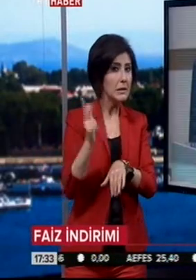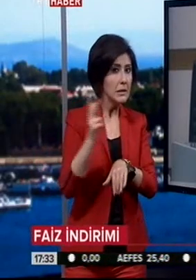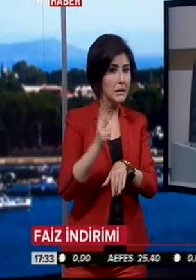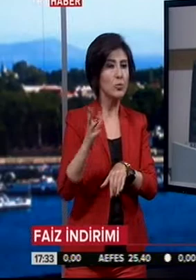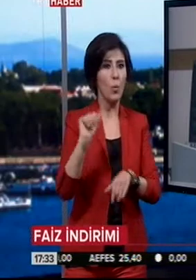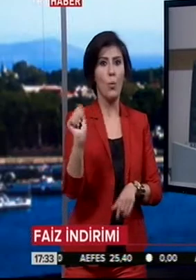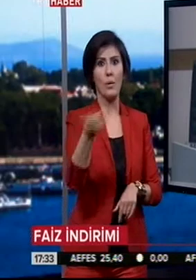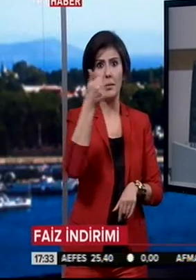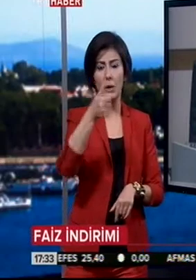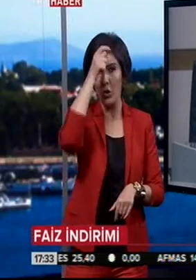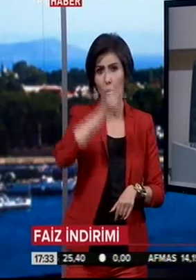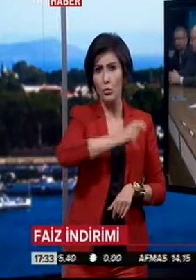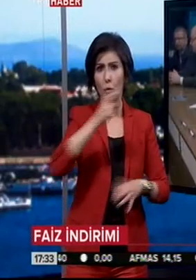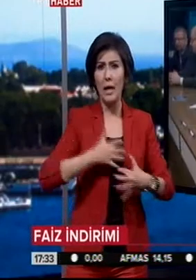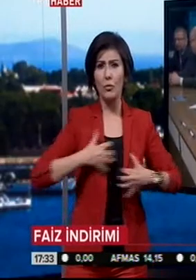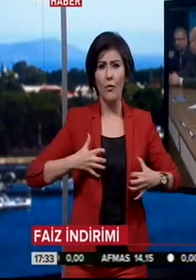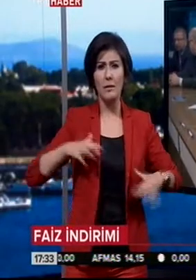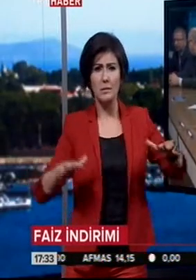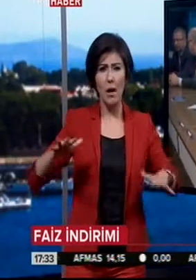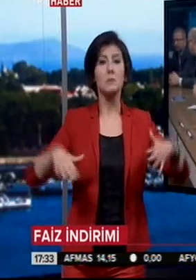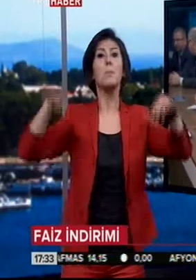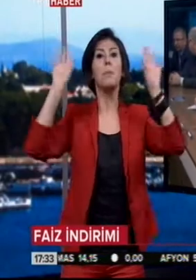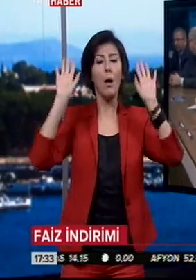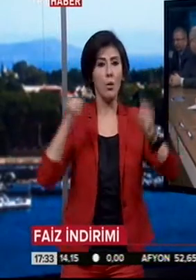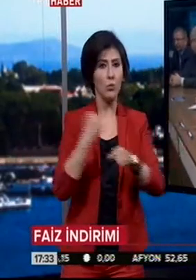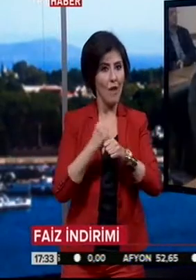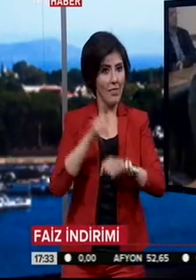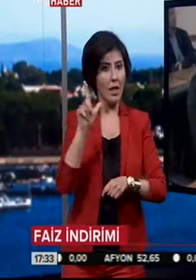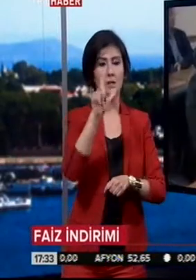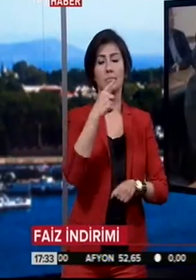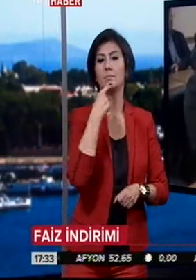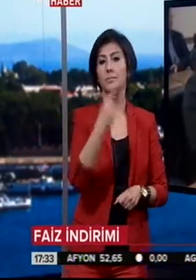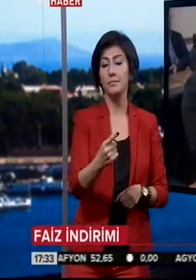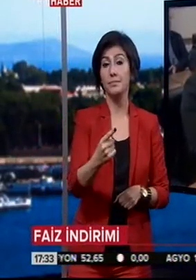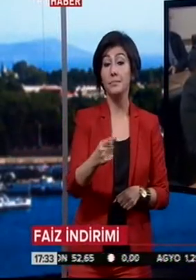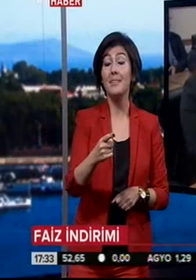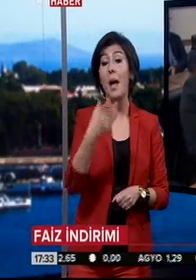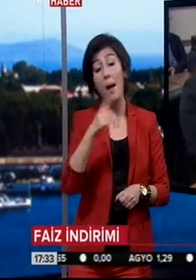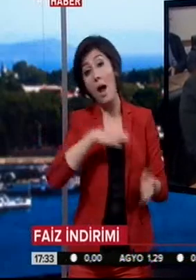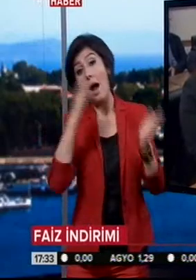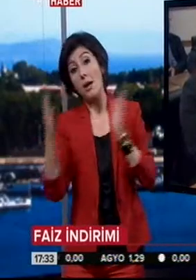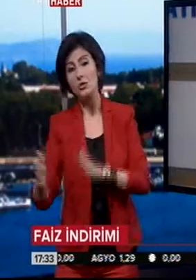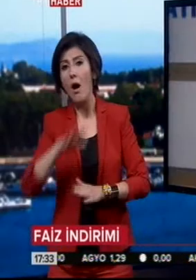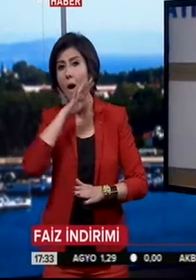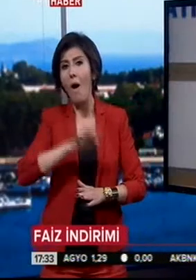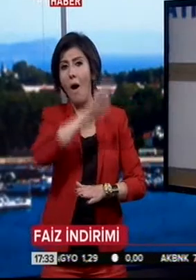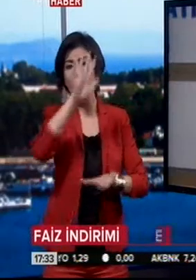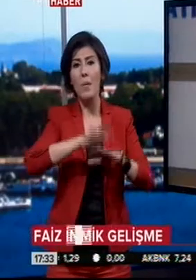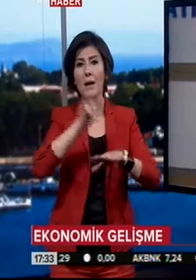önemli. Türkiye'yi güveni sarsmadan adım atılmalı ifadesini kullandı. Başçı ayrıca Avrupa'ya yaptığımız